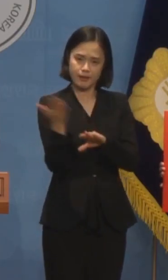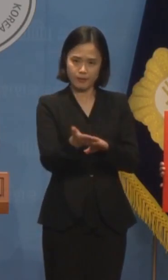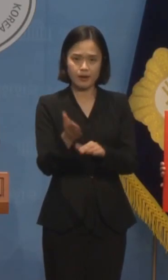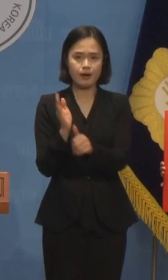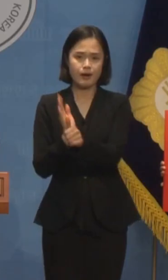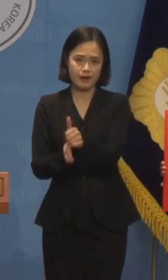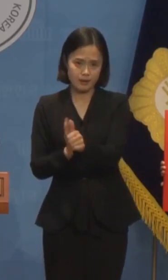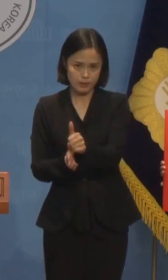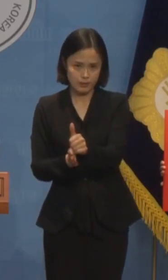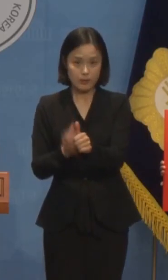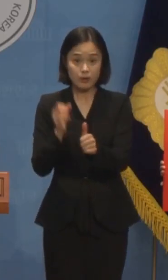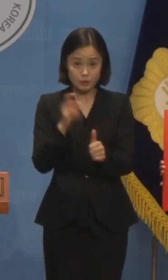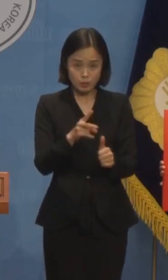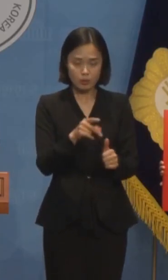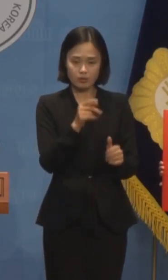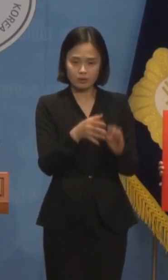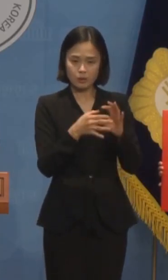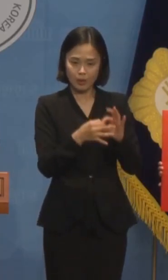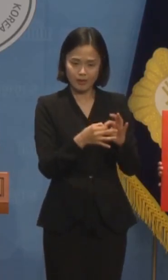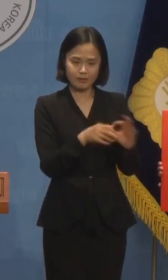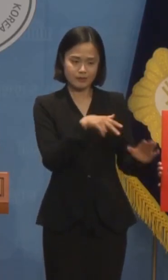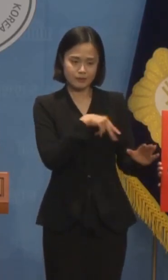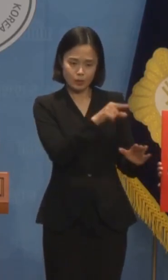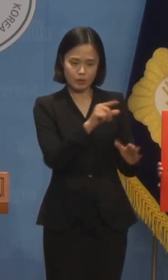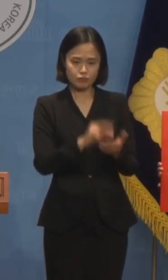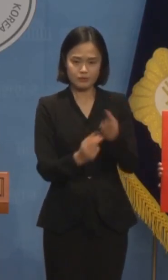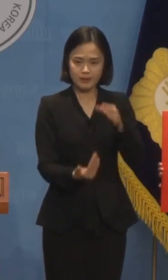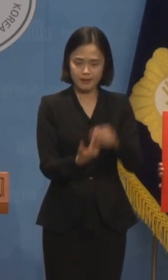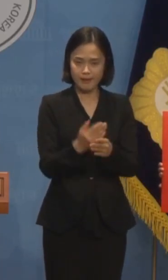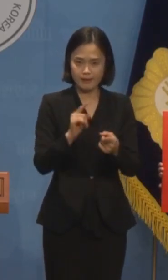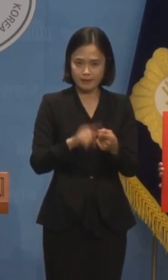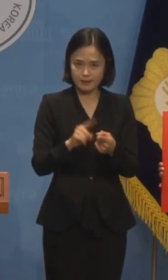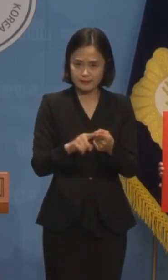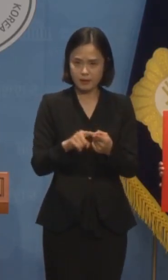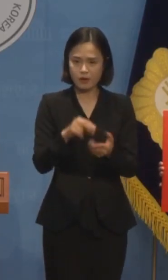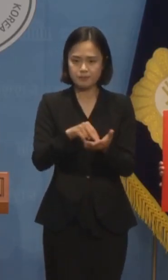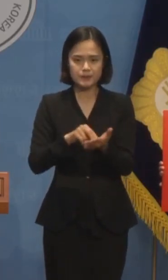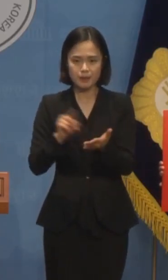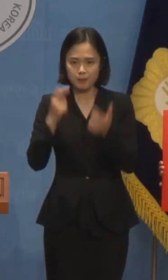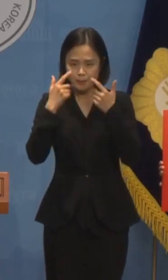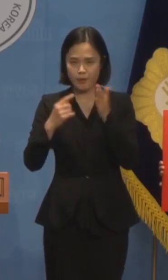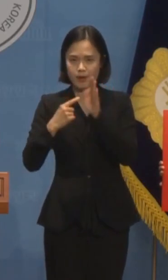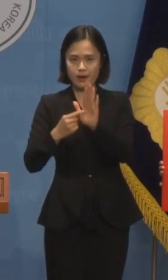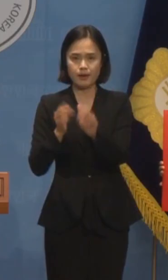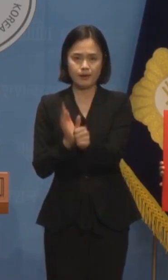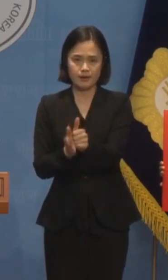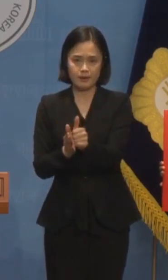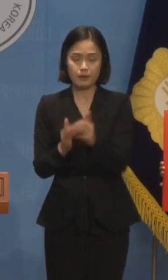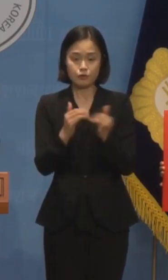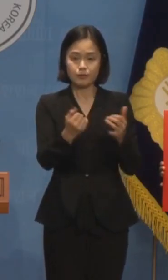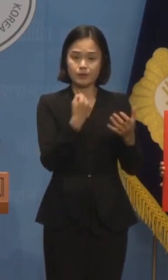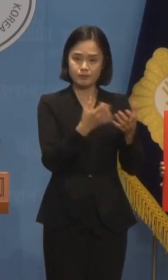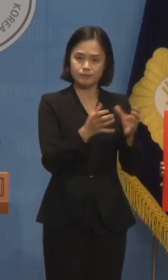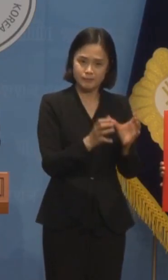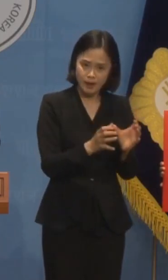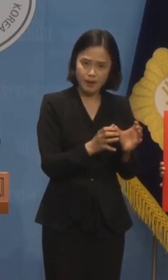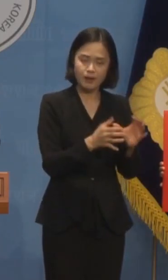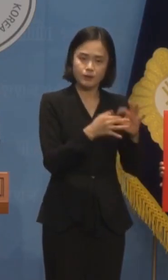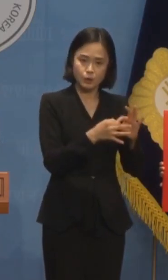점에 대한 명확한 입장을 밝혀야 할 것입니다. 이렇듯 국민의힘 소속 지방의원,